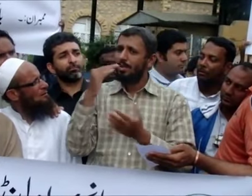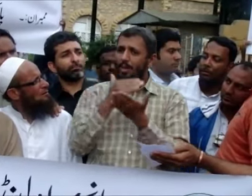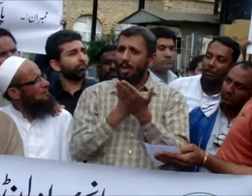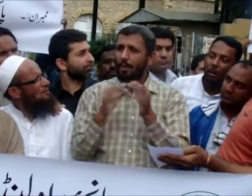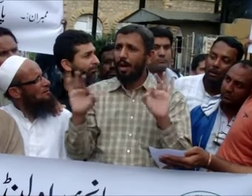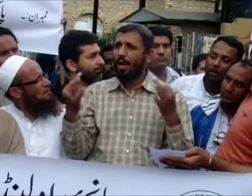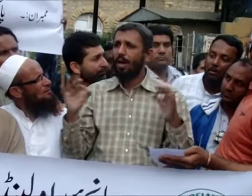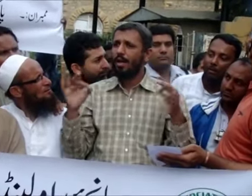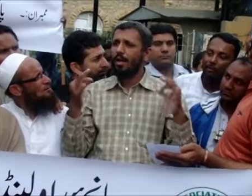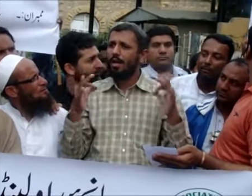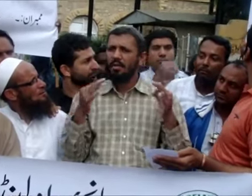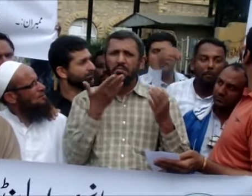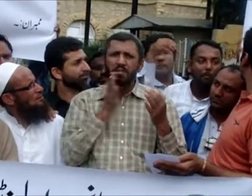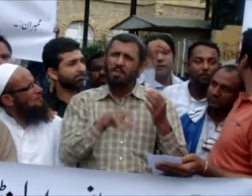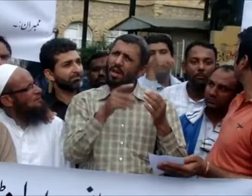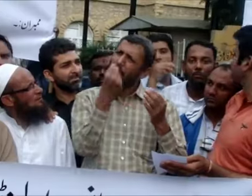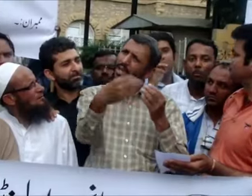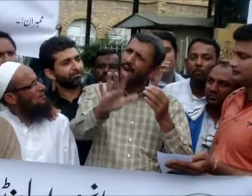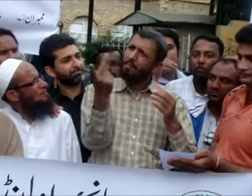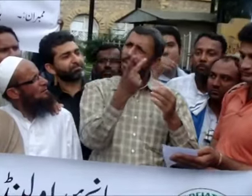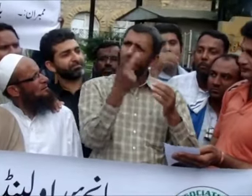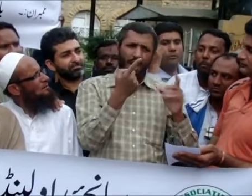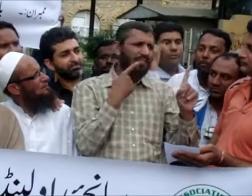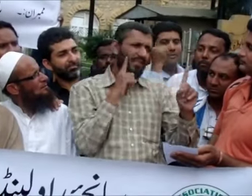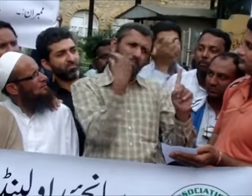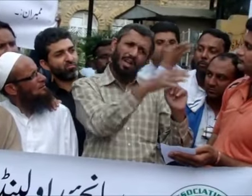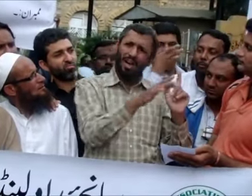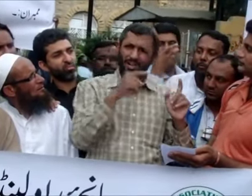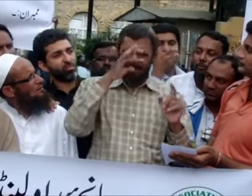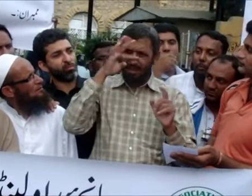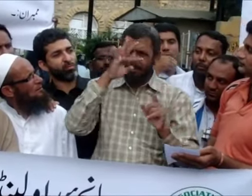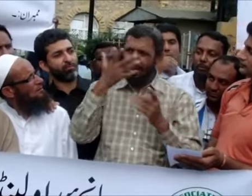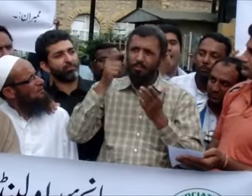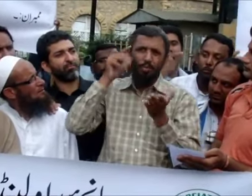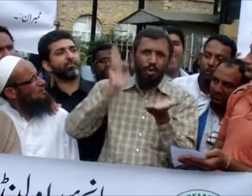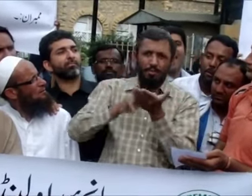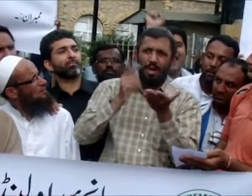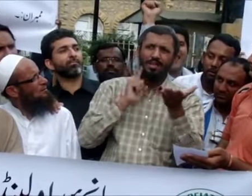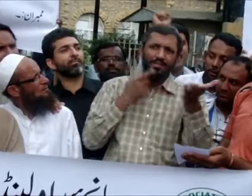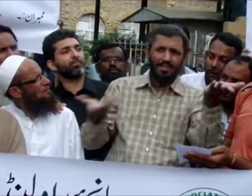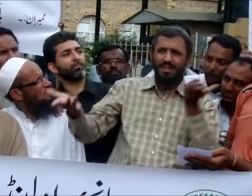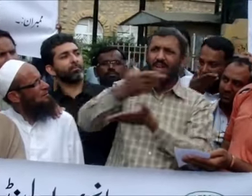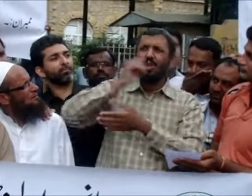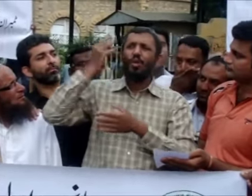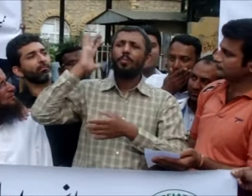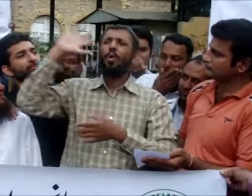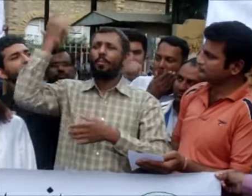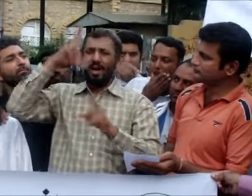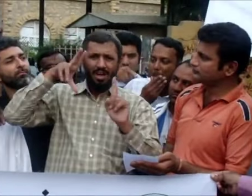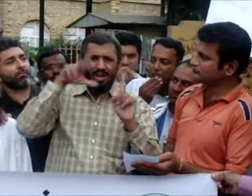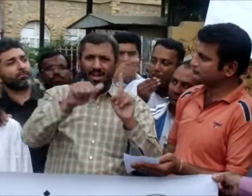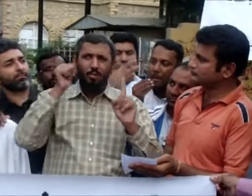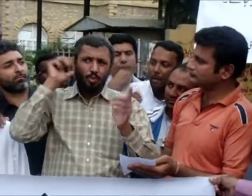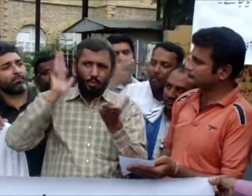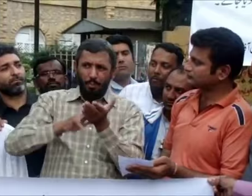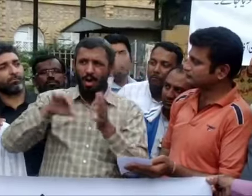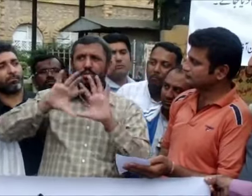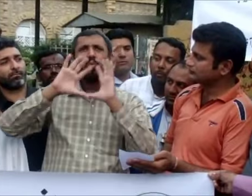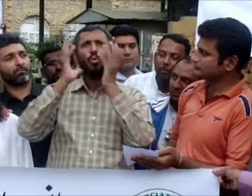कि जब आवाम ने हमें इस काबिल समझा और इस हुकूमत